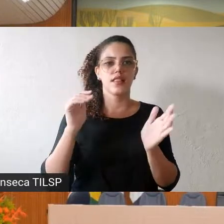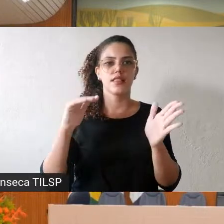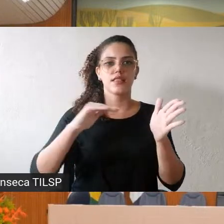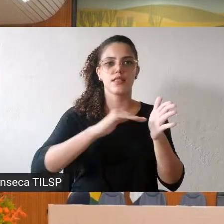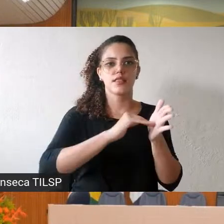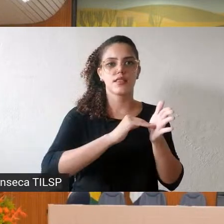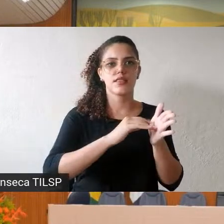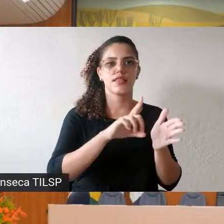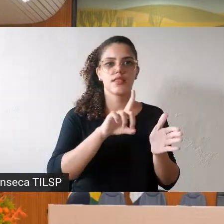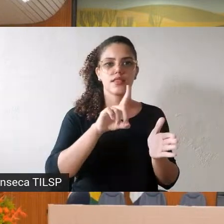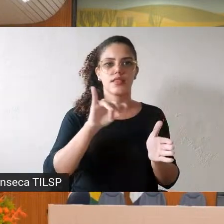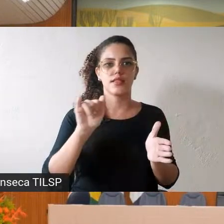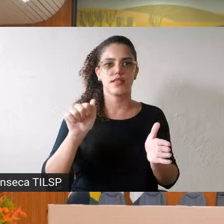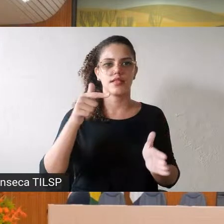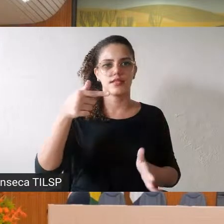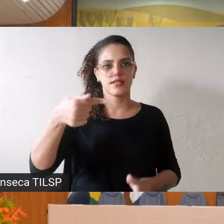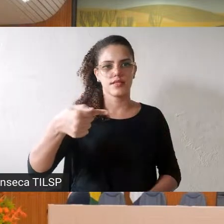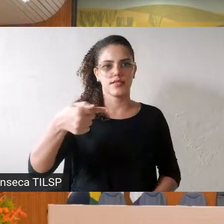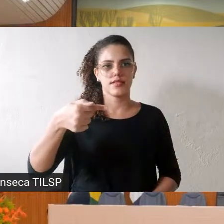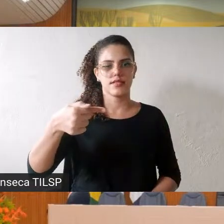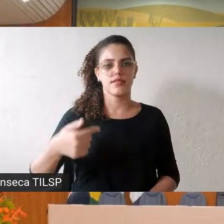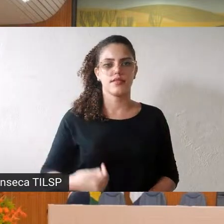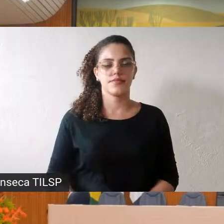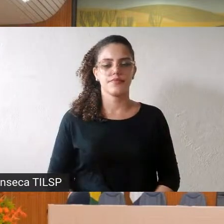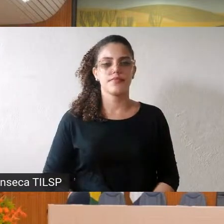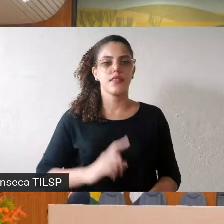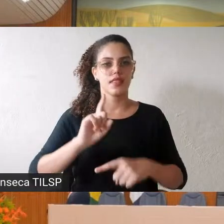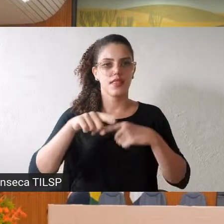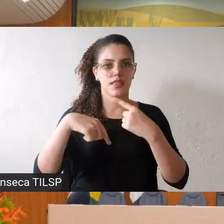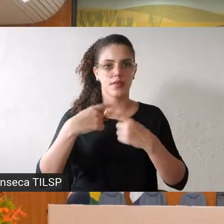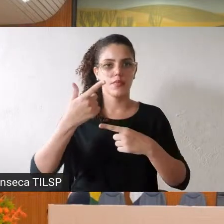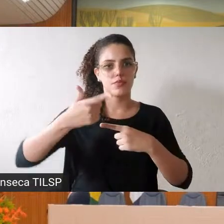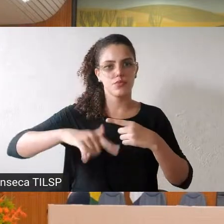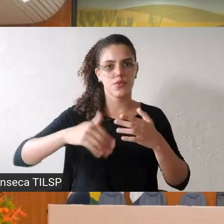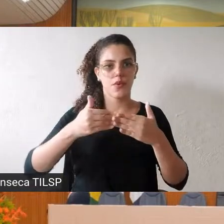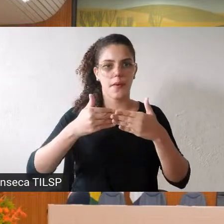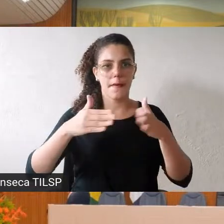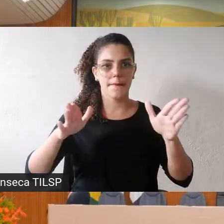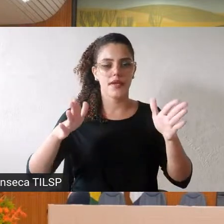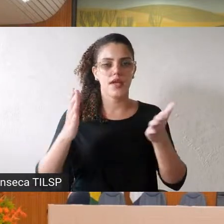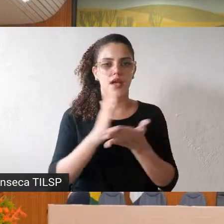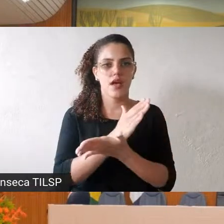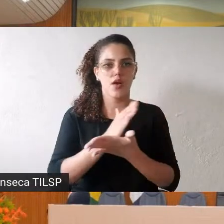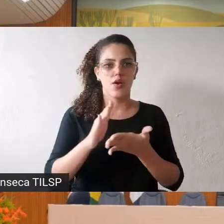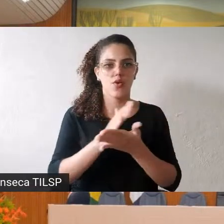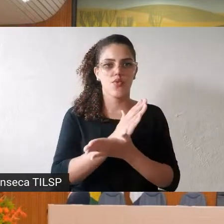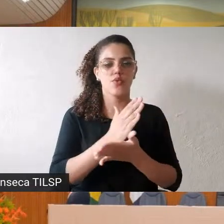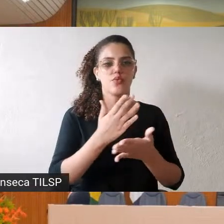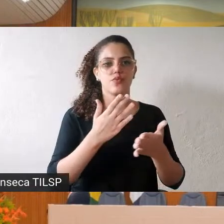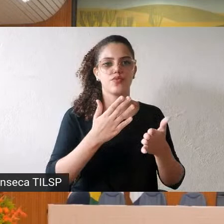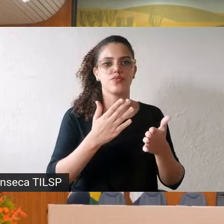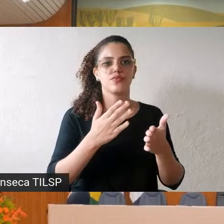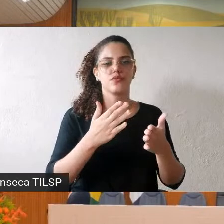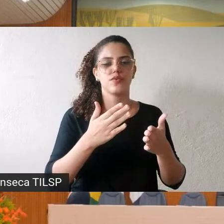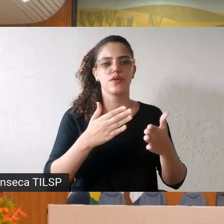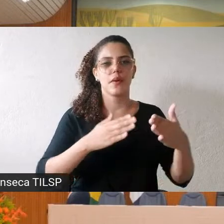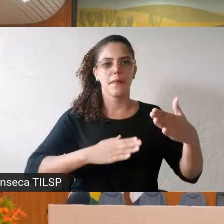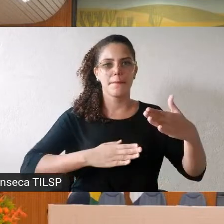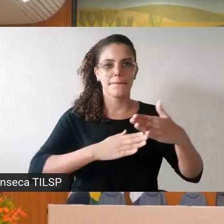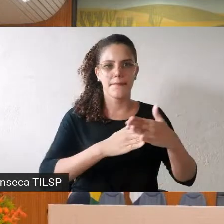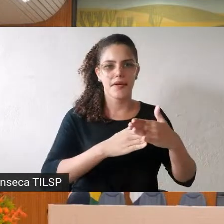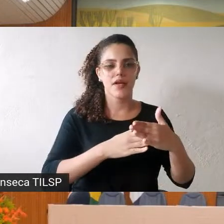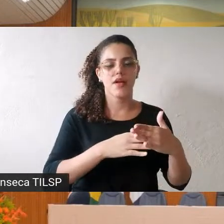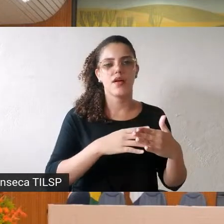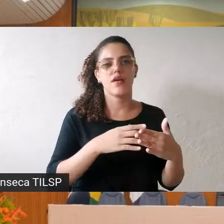os editais que foram paralisados em função da pandemia, em março de 2020, os editais